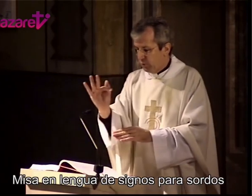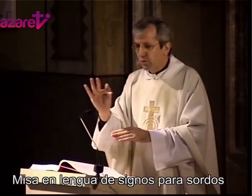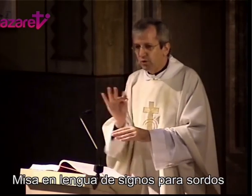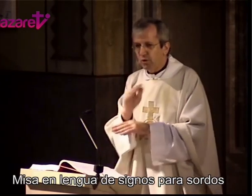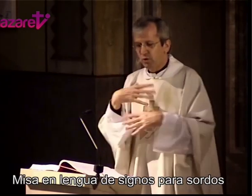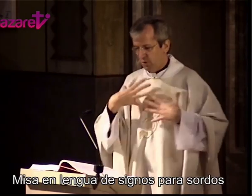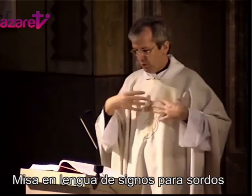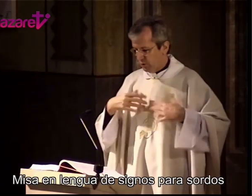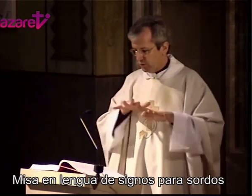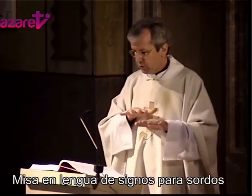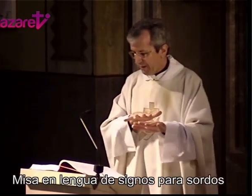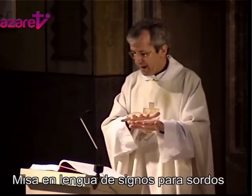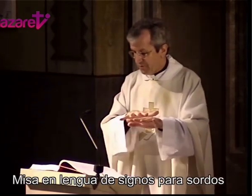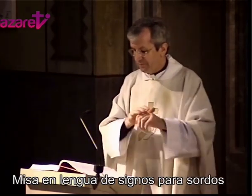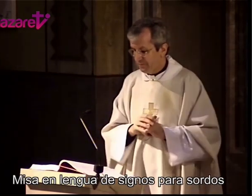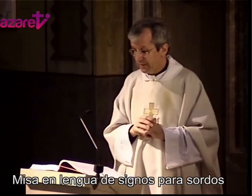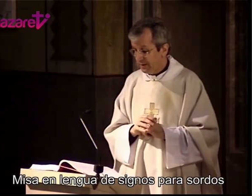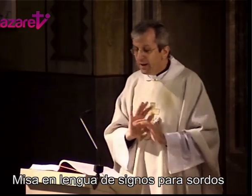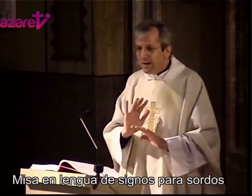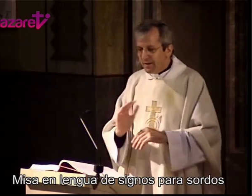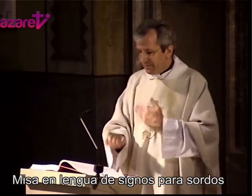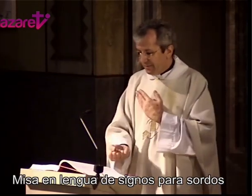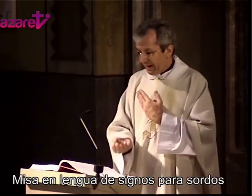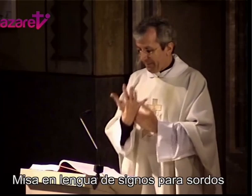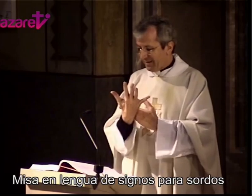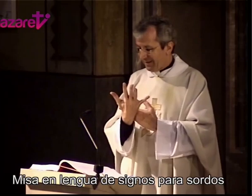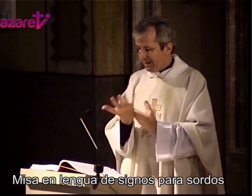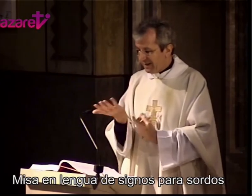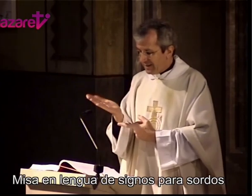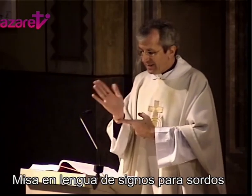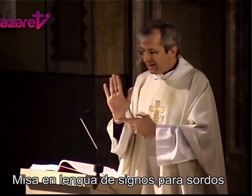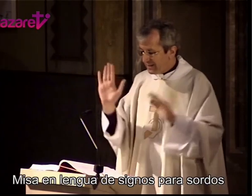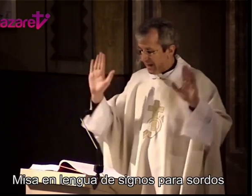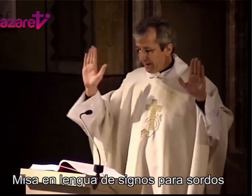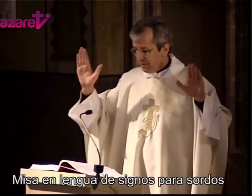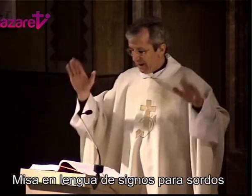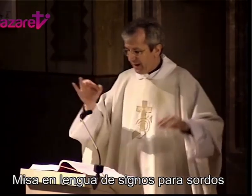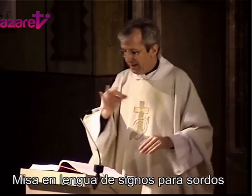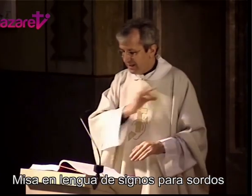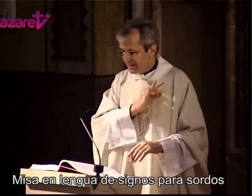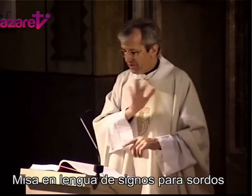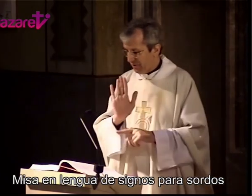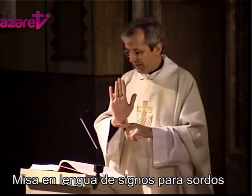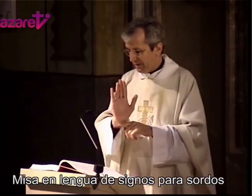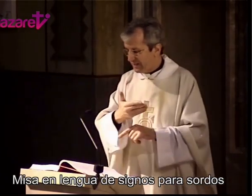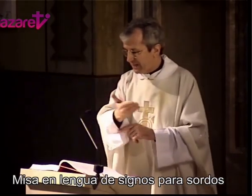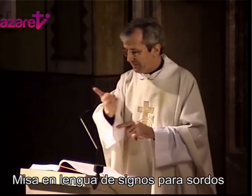turno su rebaño. De repente, se apareció el ángel del Señor y se les